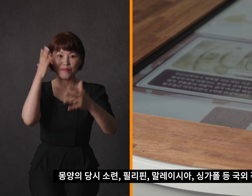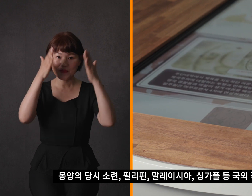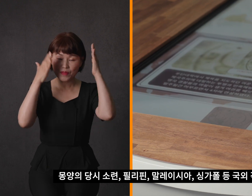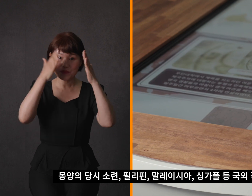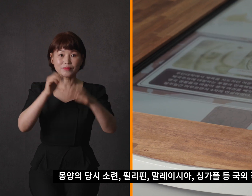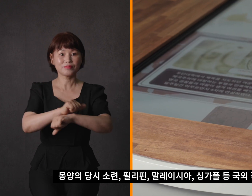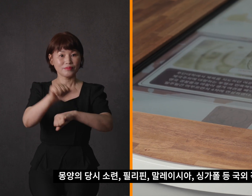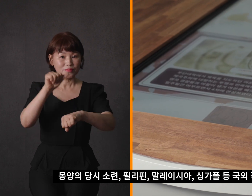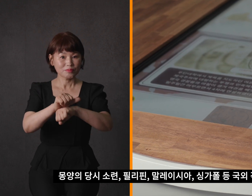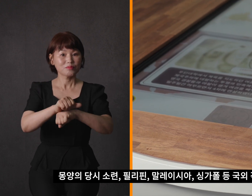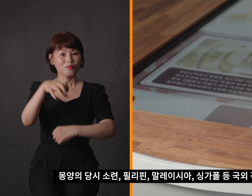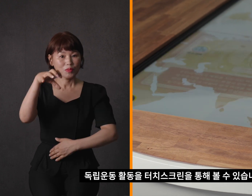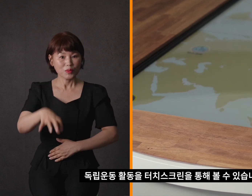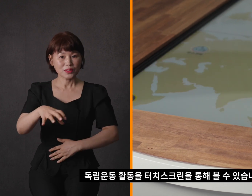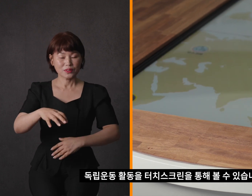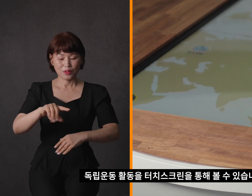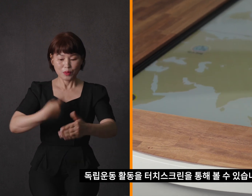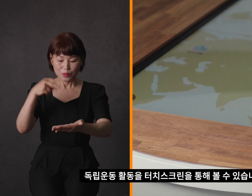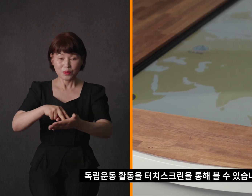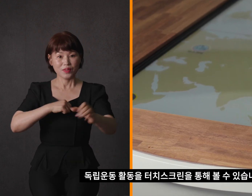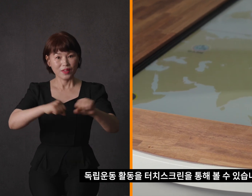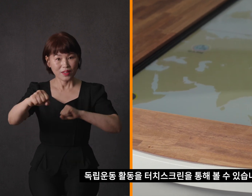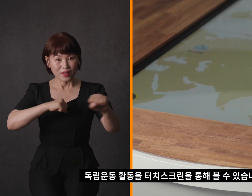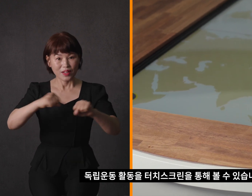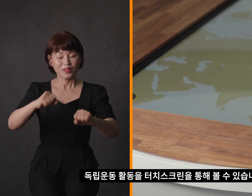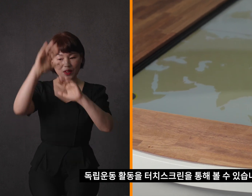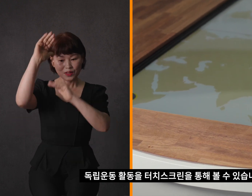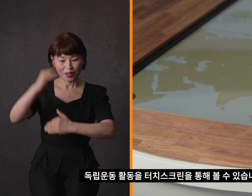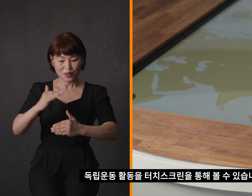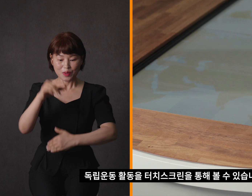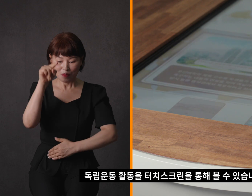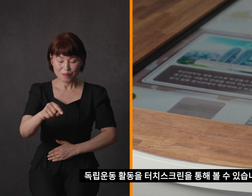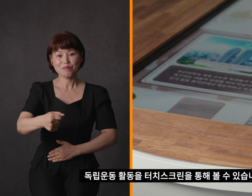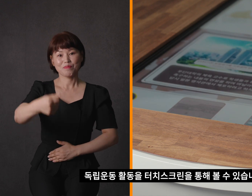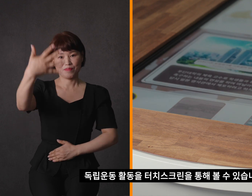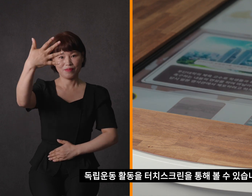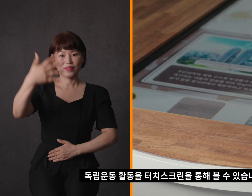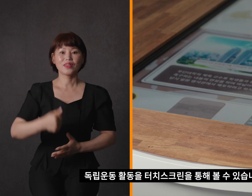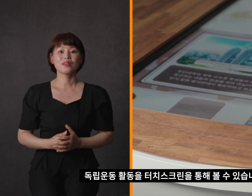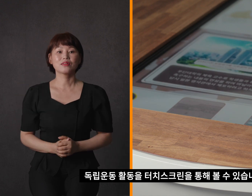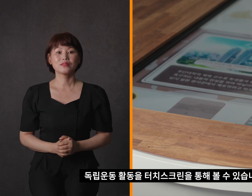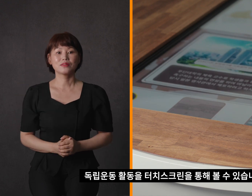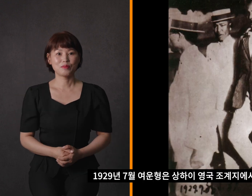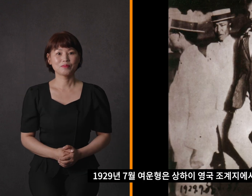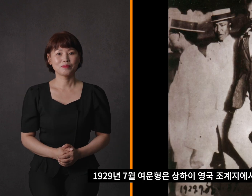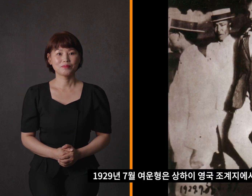싱가포르 등 국외 각지에서의 독립운동 활동을 터치스크린을 통해 볼 수 있습니다.